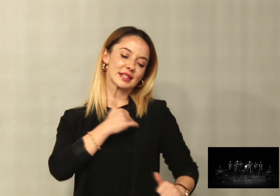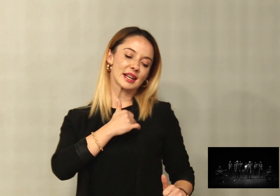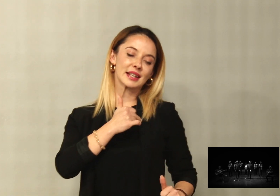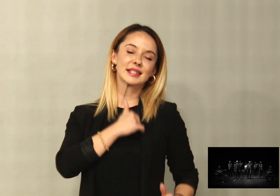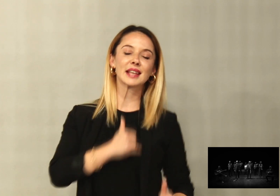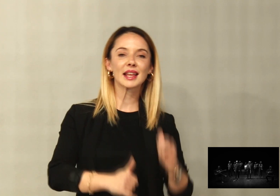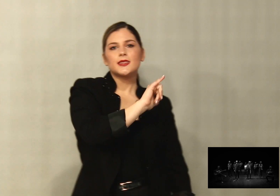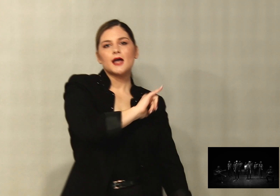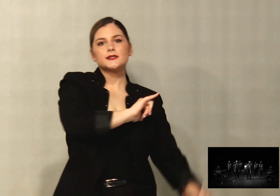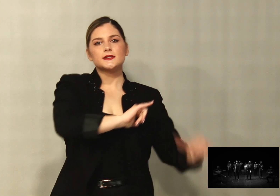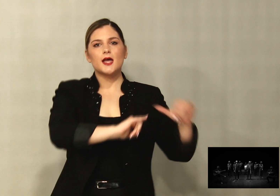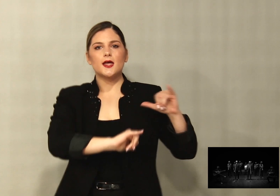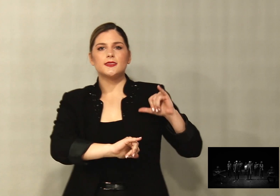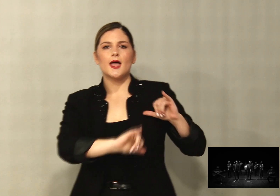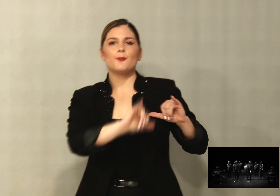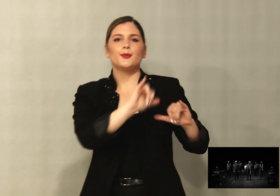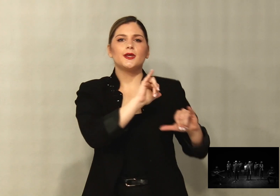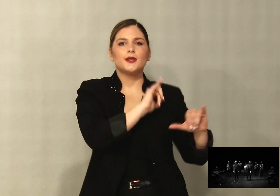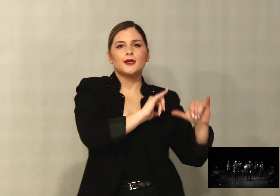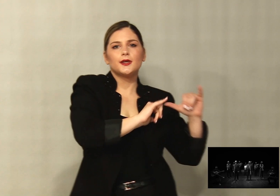Pijam srce da se